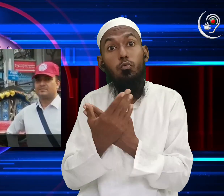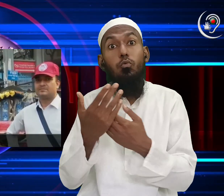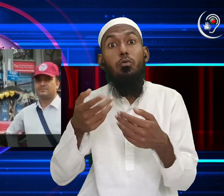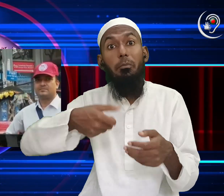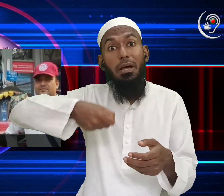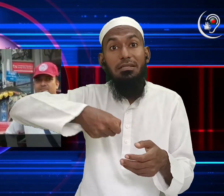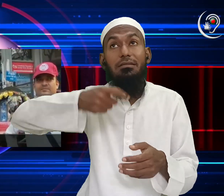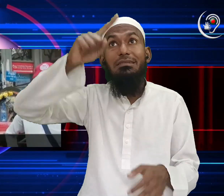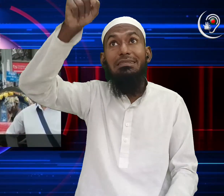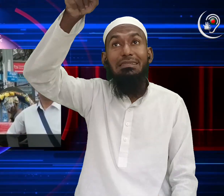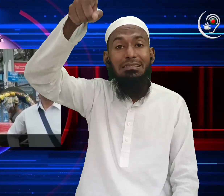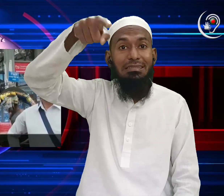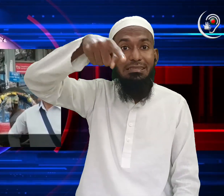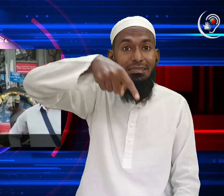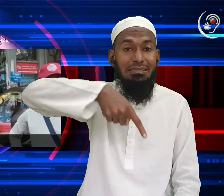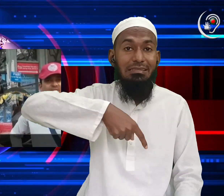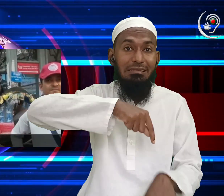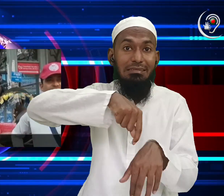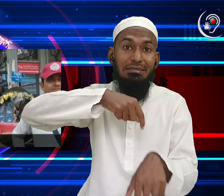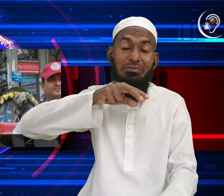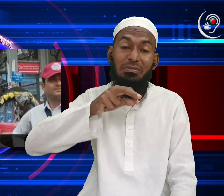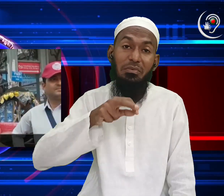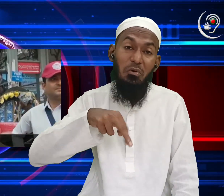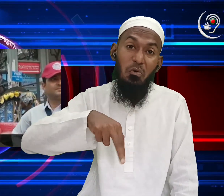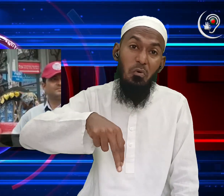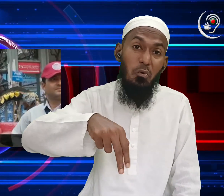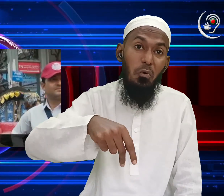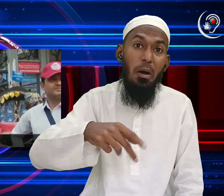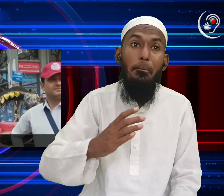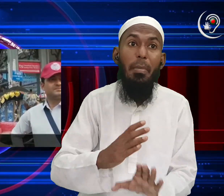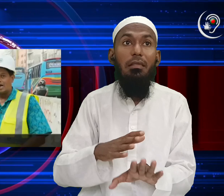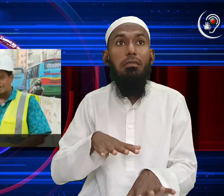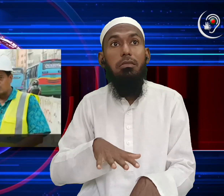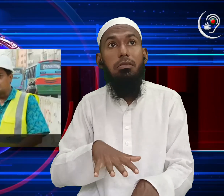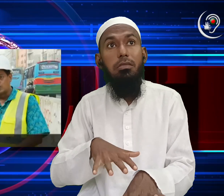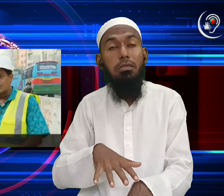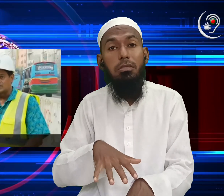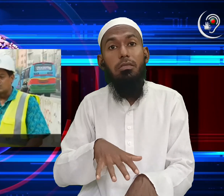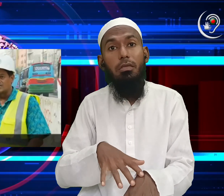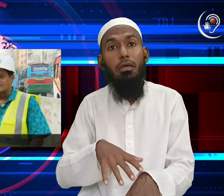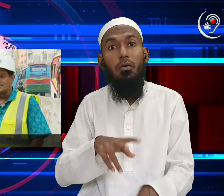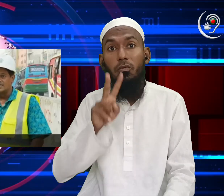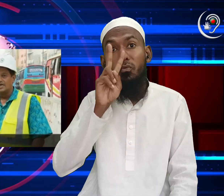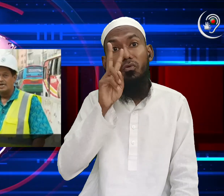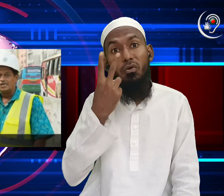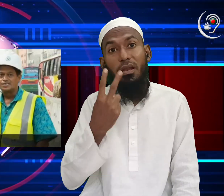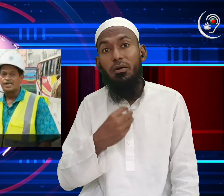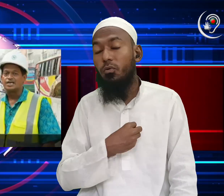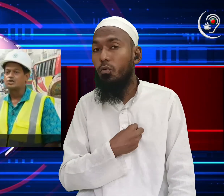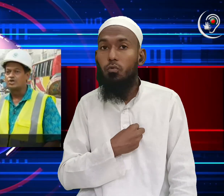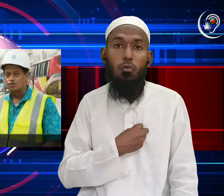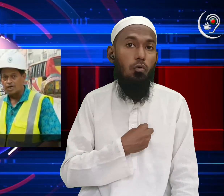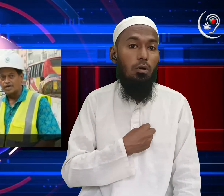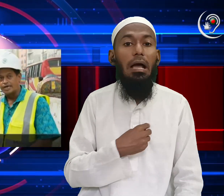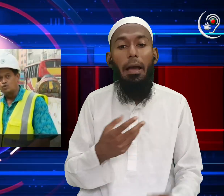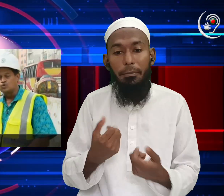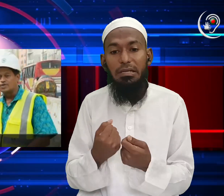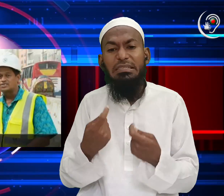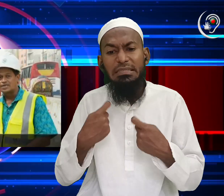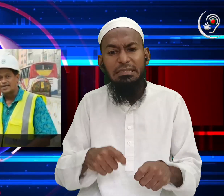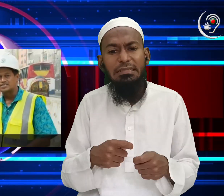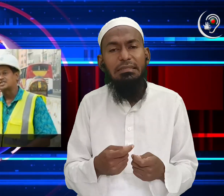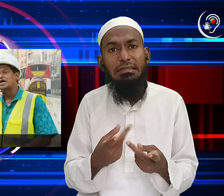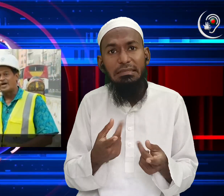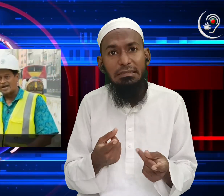লাগছে, কিন্তু বাসে উঠলে আমার ২ ঘন্টা বসে থাকতো তো গরমের মধ্যে। আমরা খুব দ্রুত কাজ করে যাচ্ছি, ইনশাল্লাহ আশা করি এই দ্রুততার